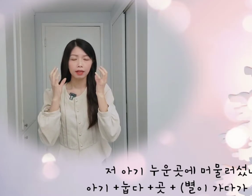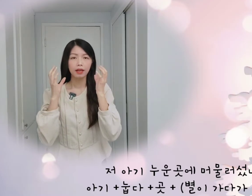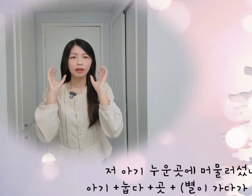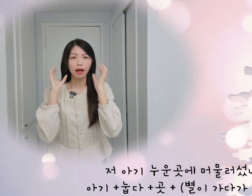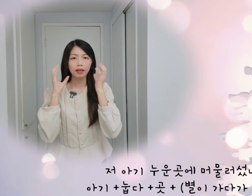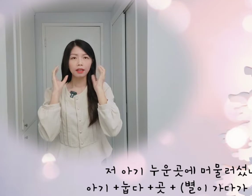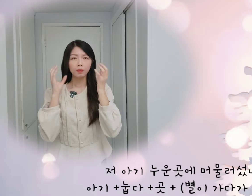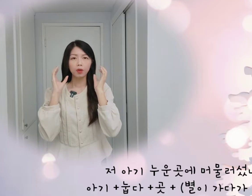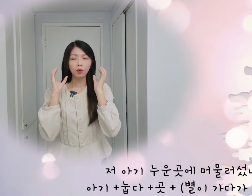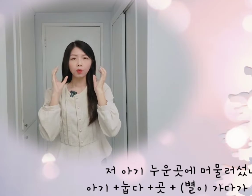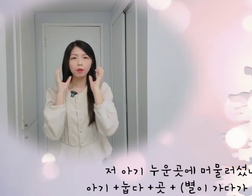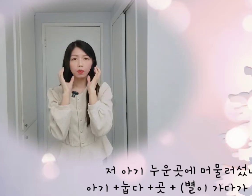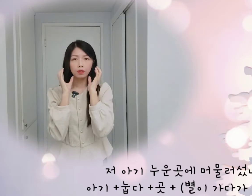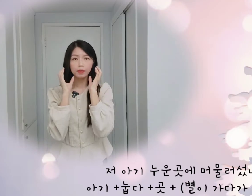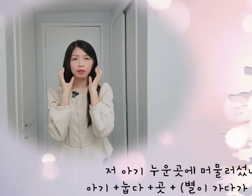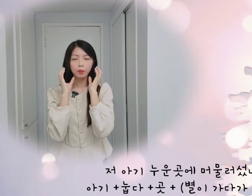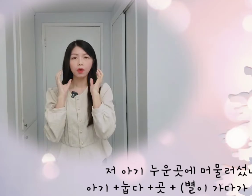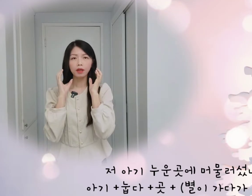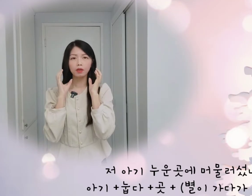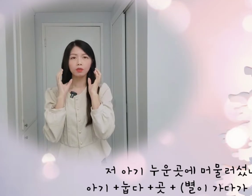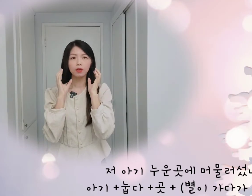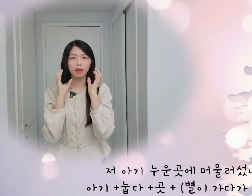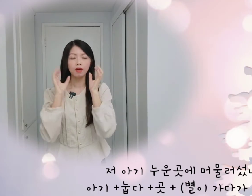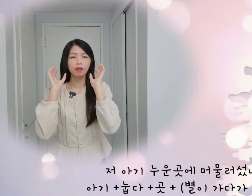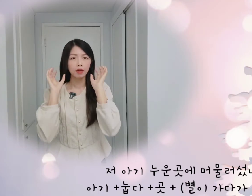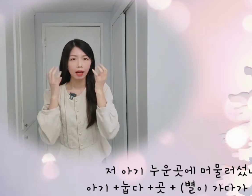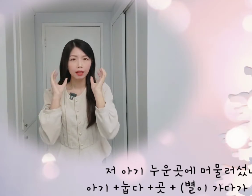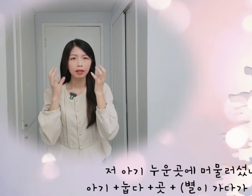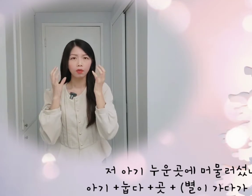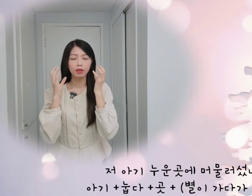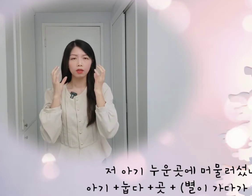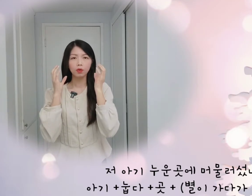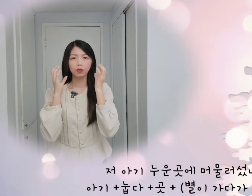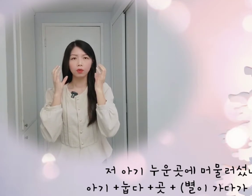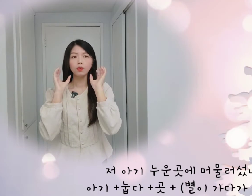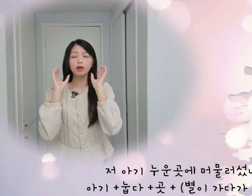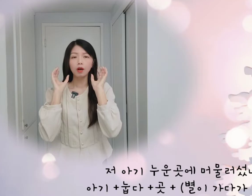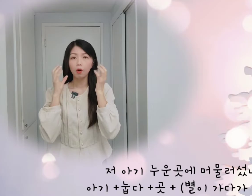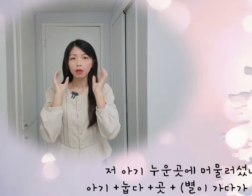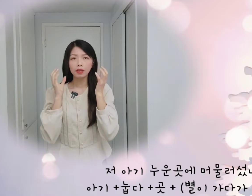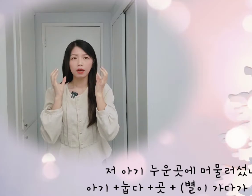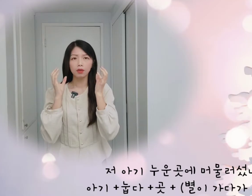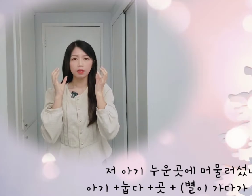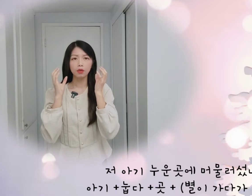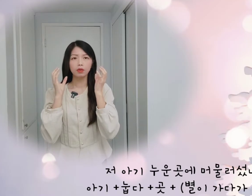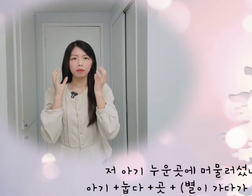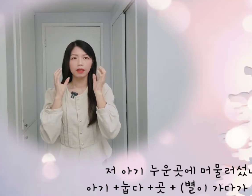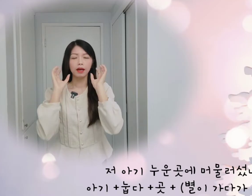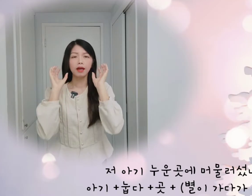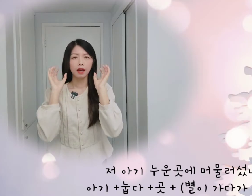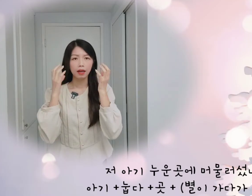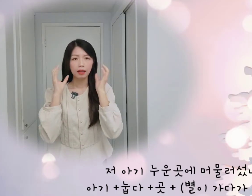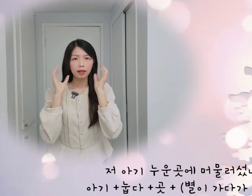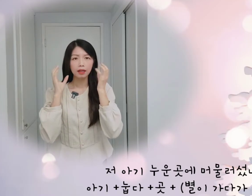아기. 아기들이 볼이 통통한 모습을 표현한 그런 수어인데요. 아기라고 한 뜻의 수어도 되고 어리다라고 한 뜻의 수어도